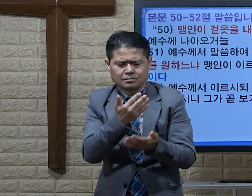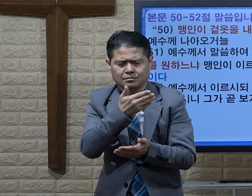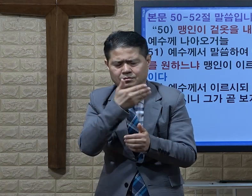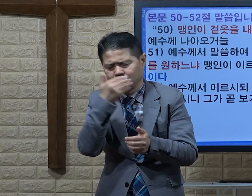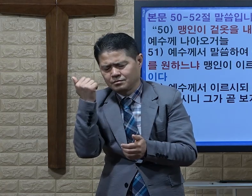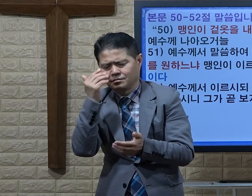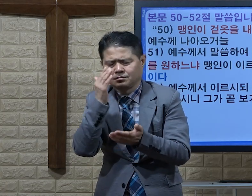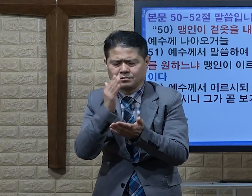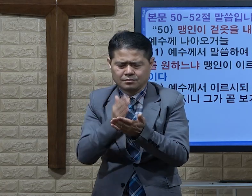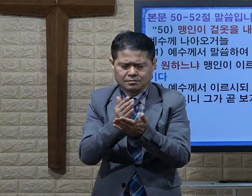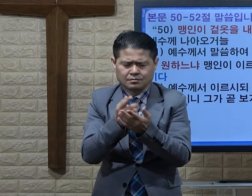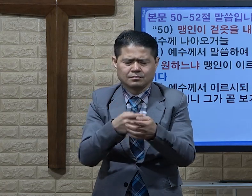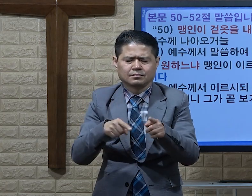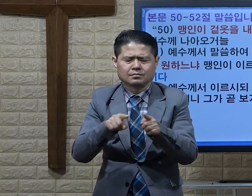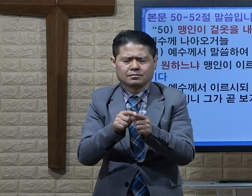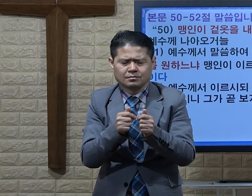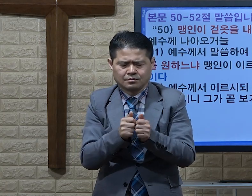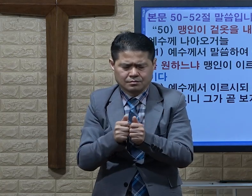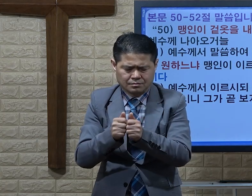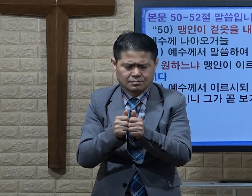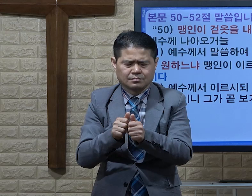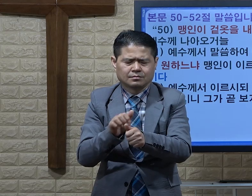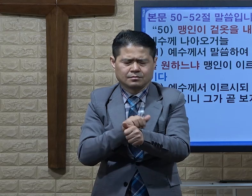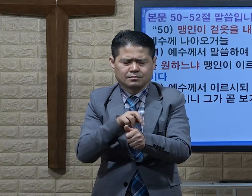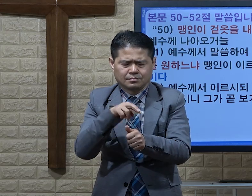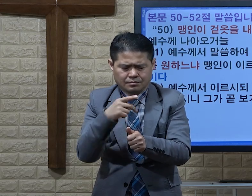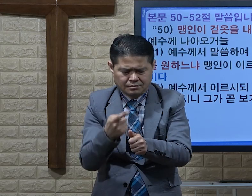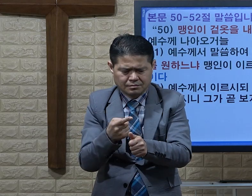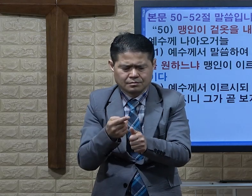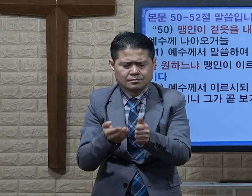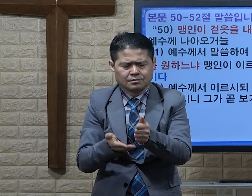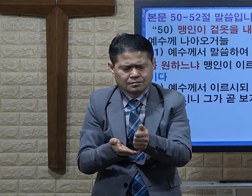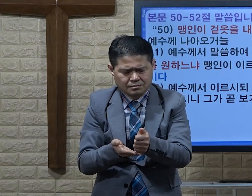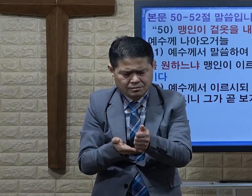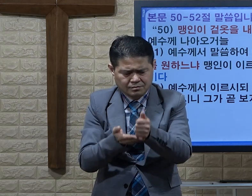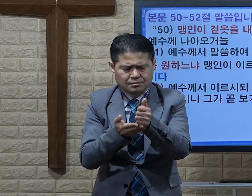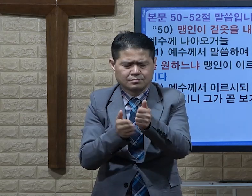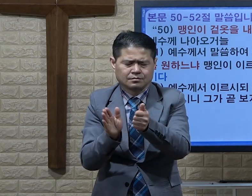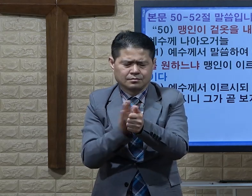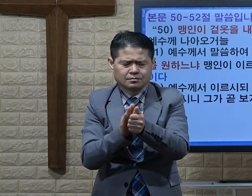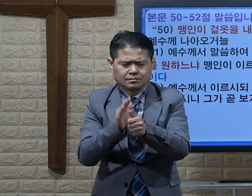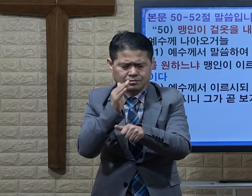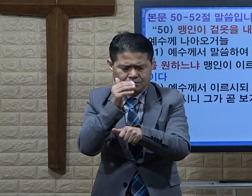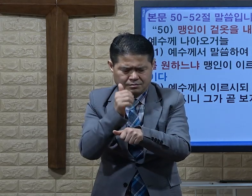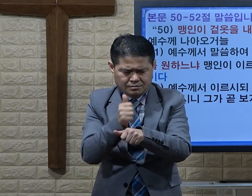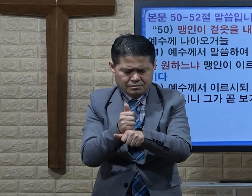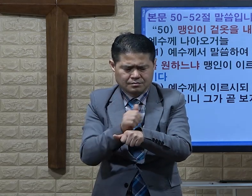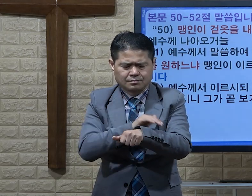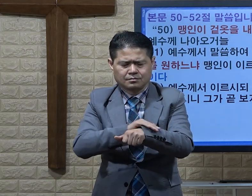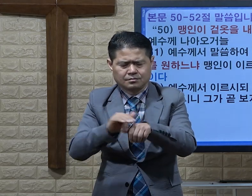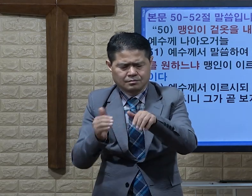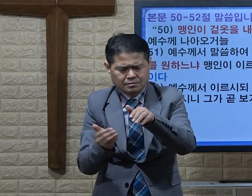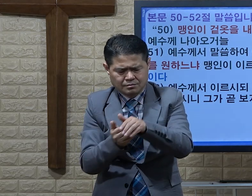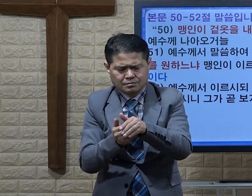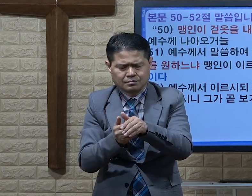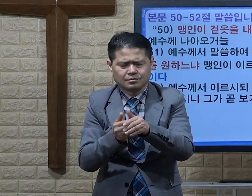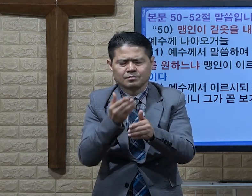그들을 외면치 마시고 함께 동행하셔 주옵소서. 그들을 존귀하게 여겨 주옵소서.